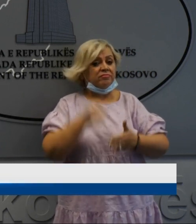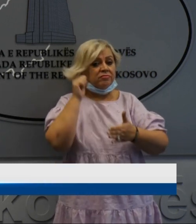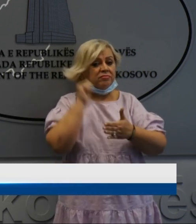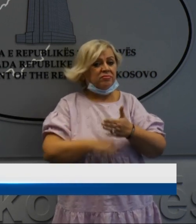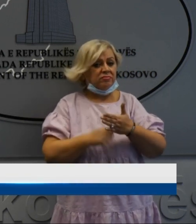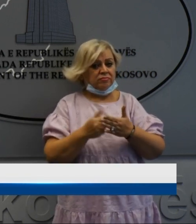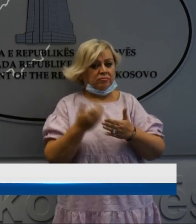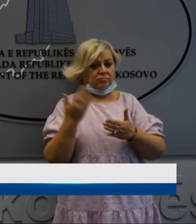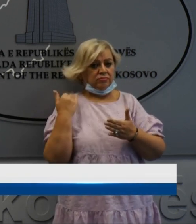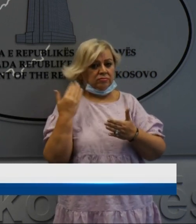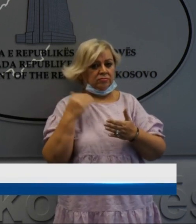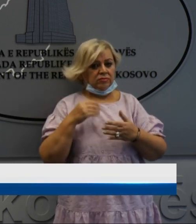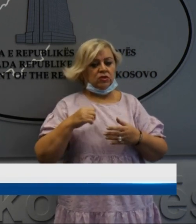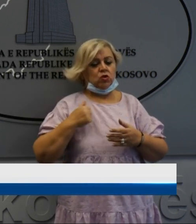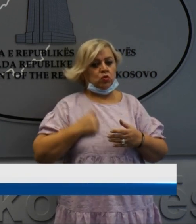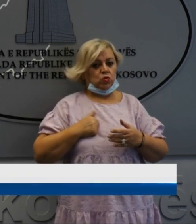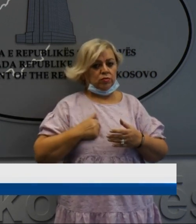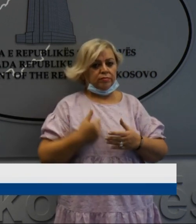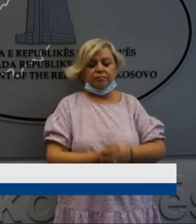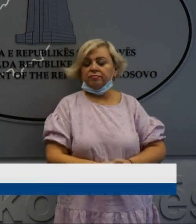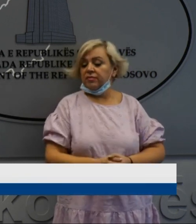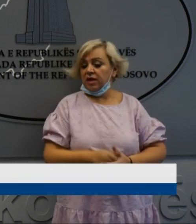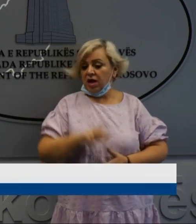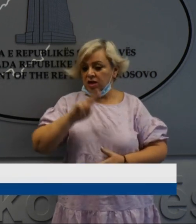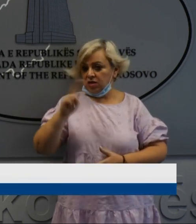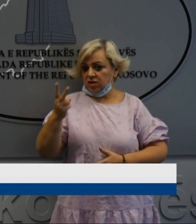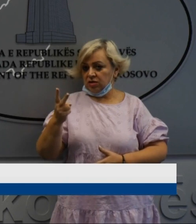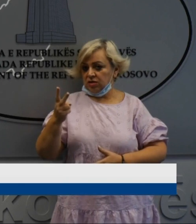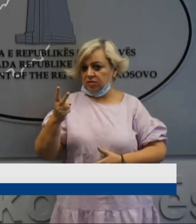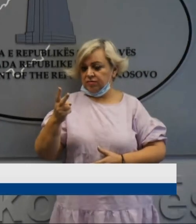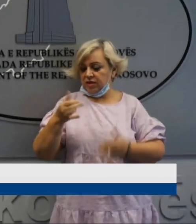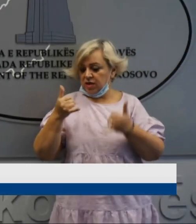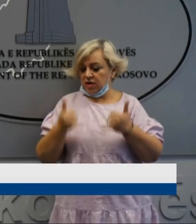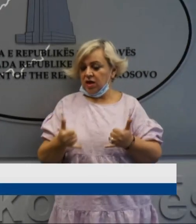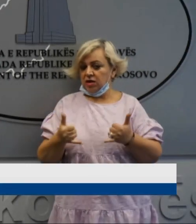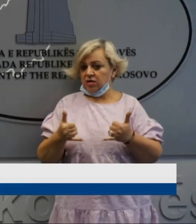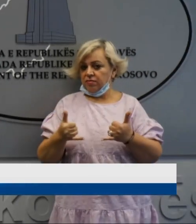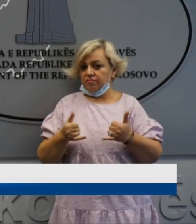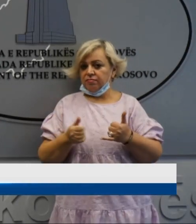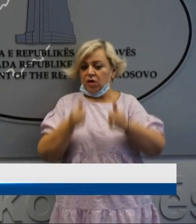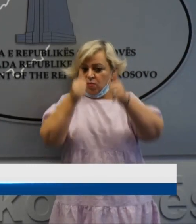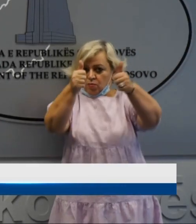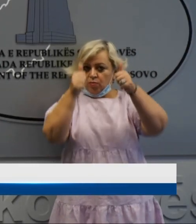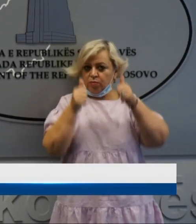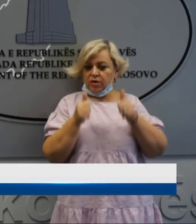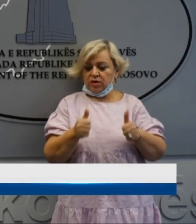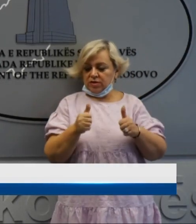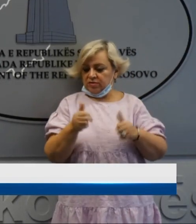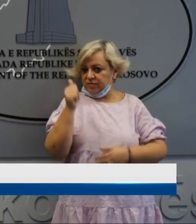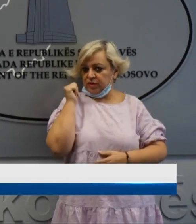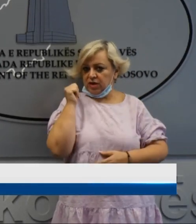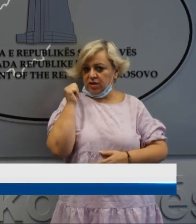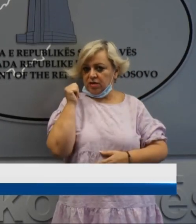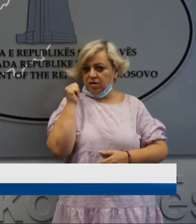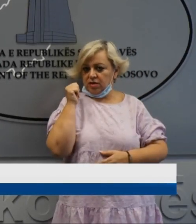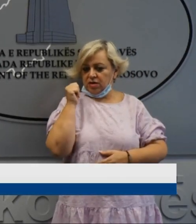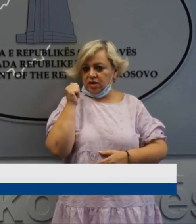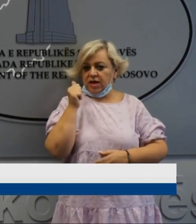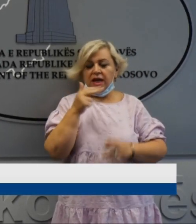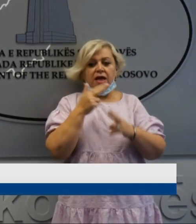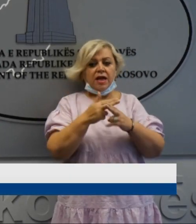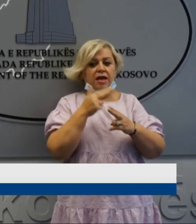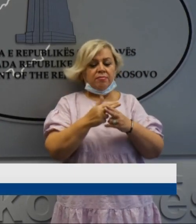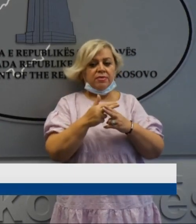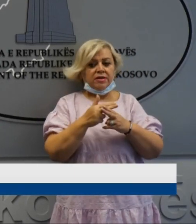të shtunën e kaluar. Në anën tjetër, tani më janë publikuar dje listat